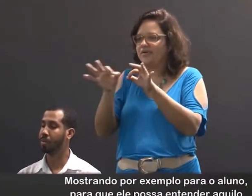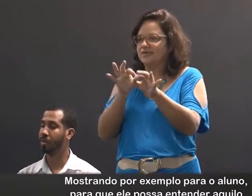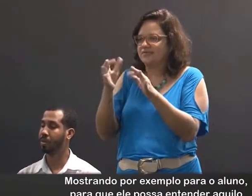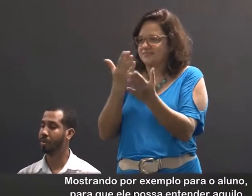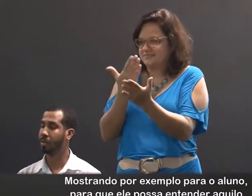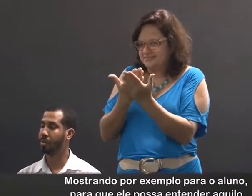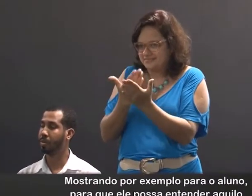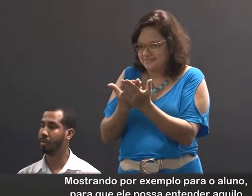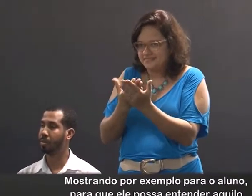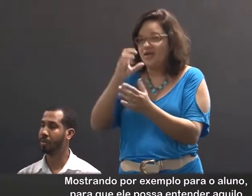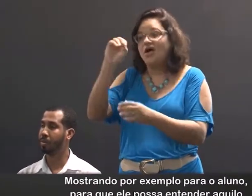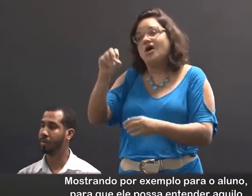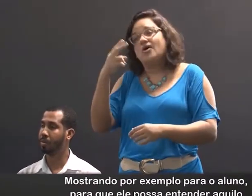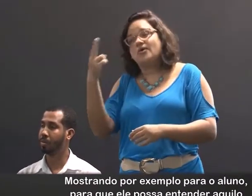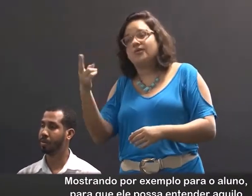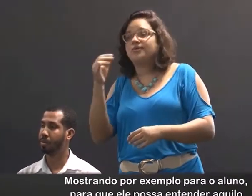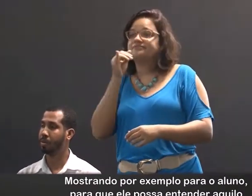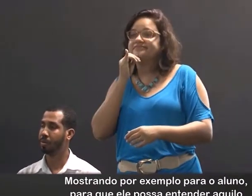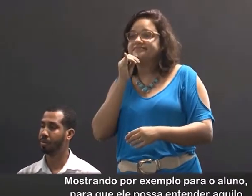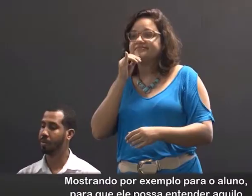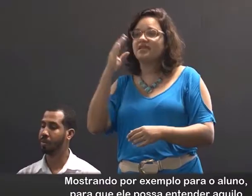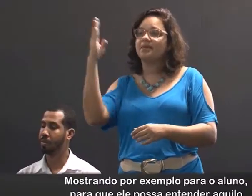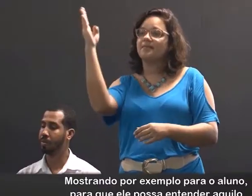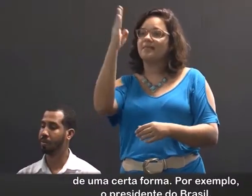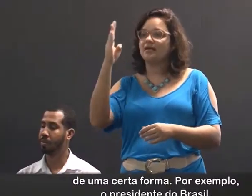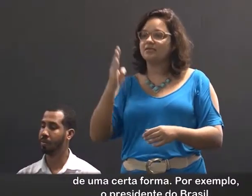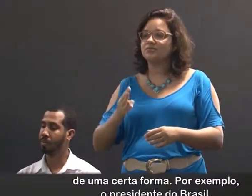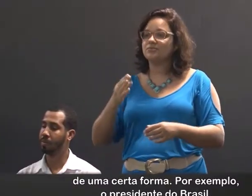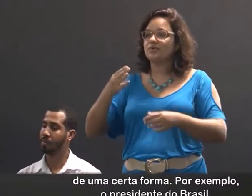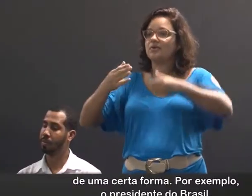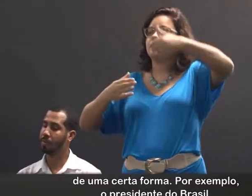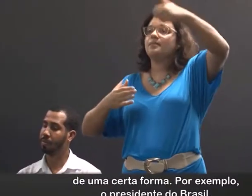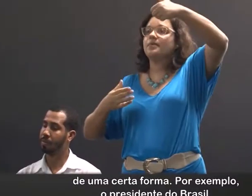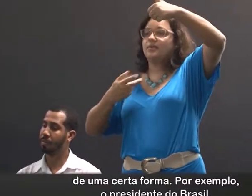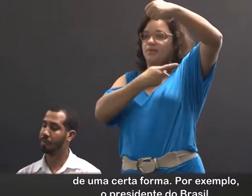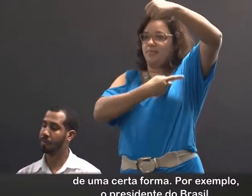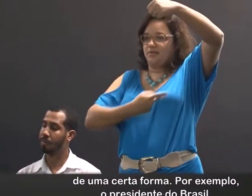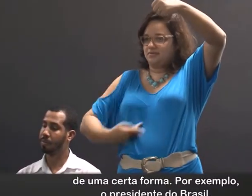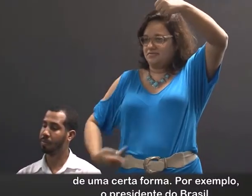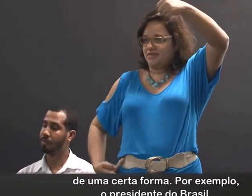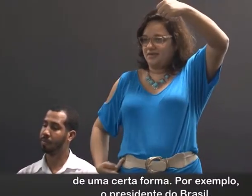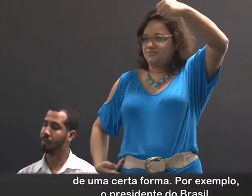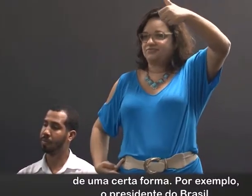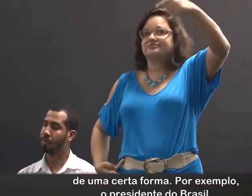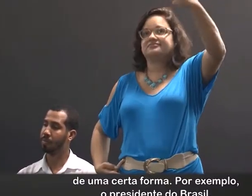o aluno que ele possa entender aquilo de uma certa forma. Por exemplo, o Brasil, o presidente do